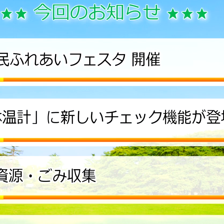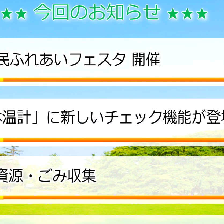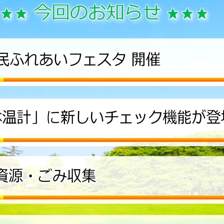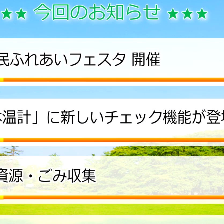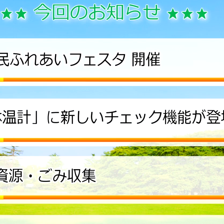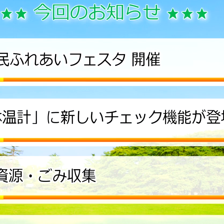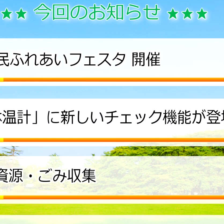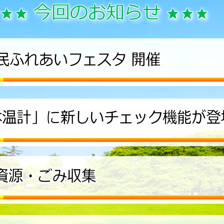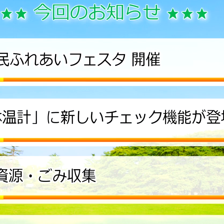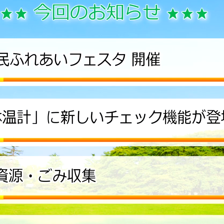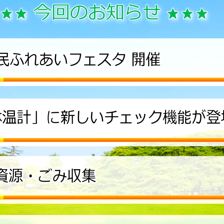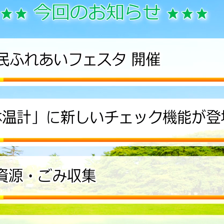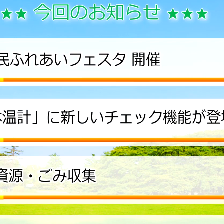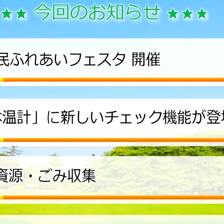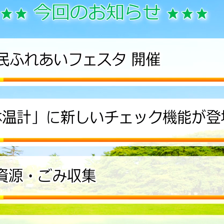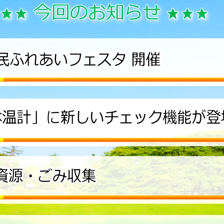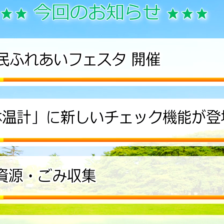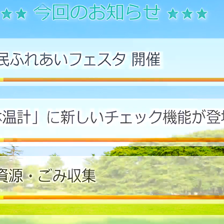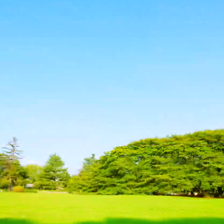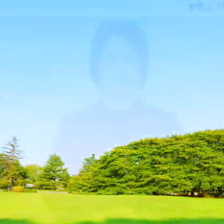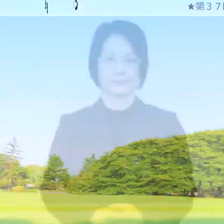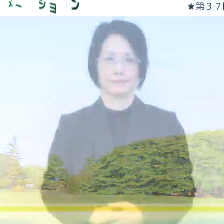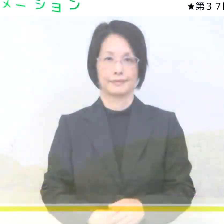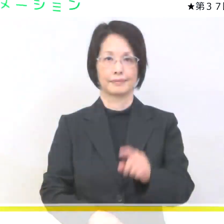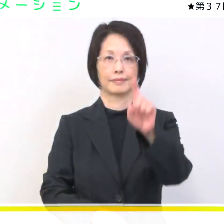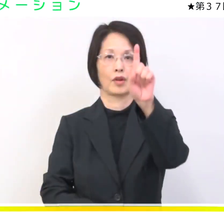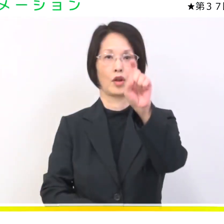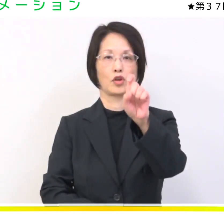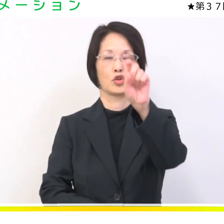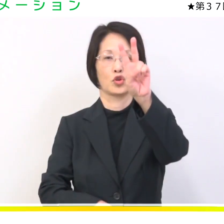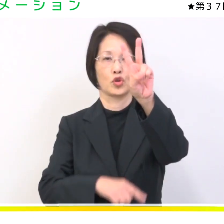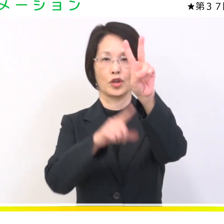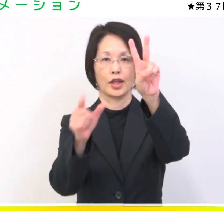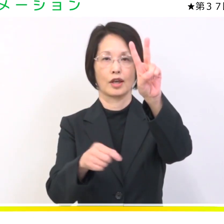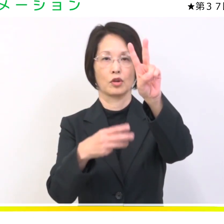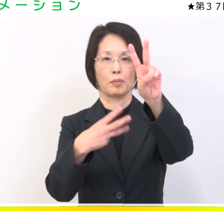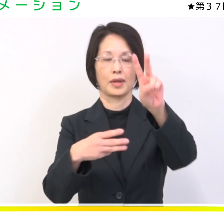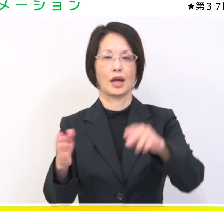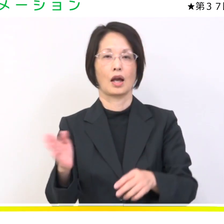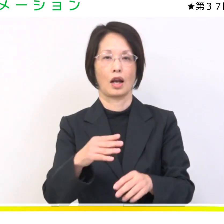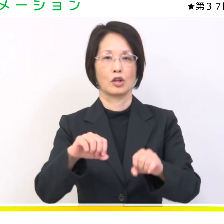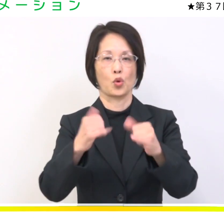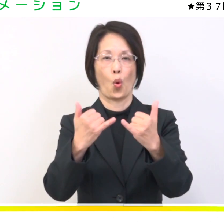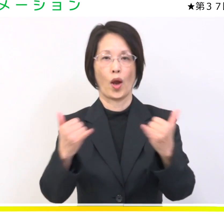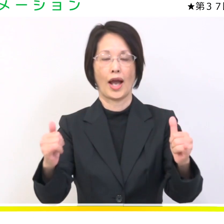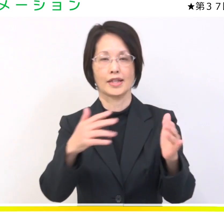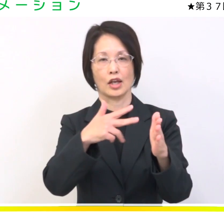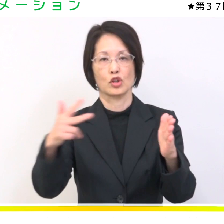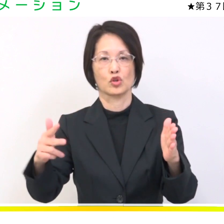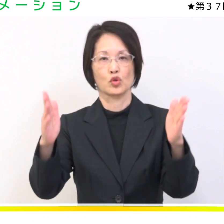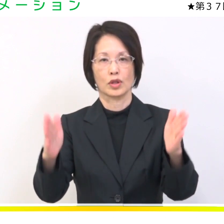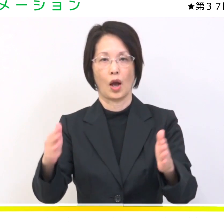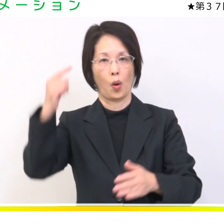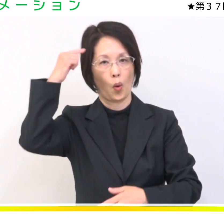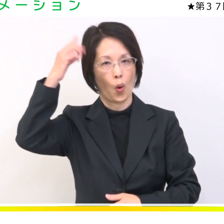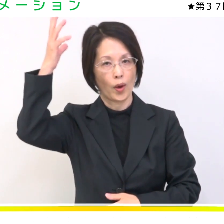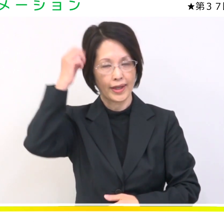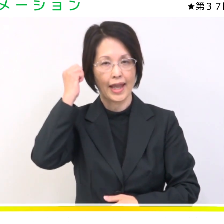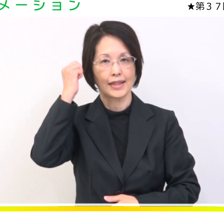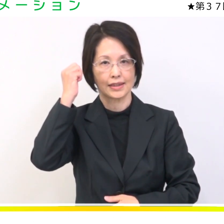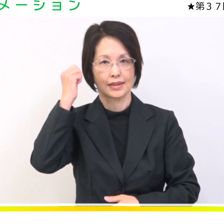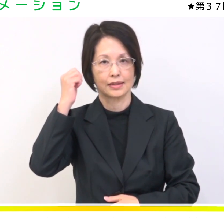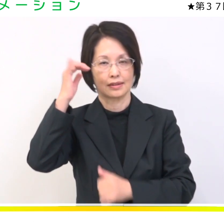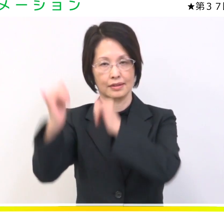の歴史開催についてです12月3日からの障害者週間を記念し